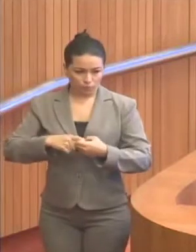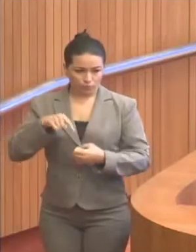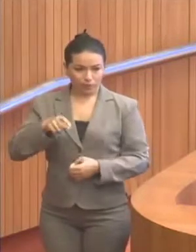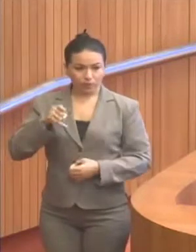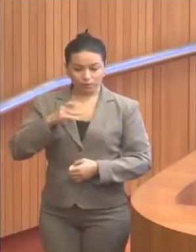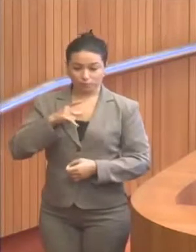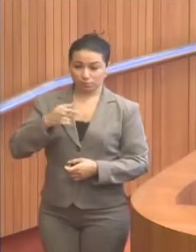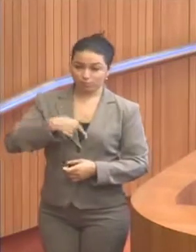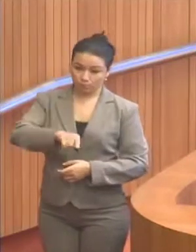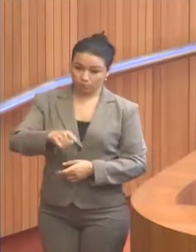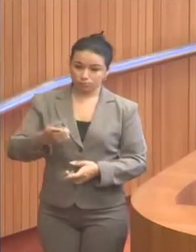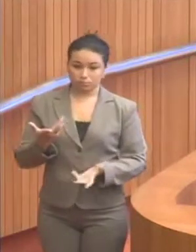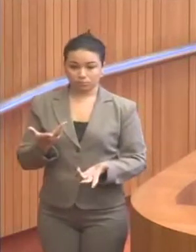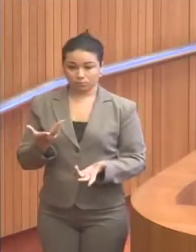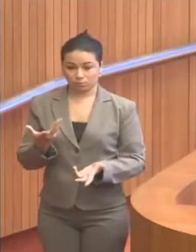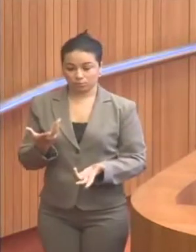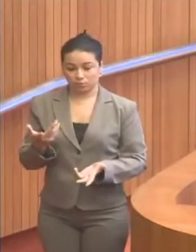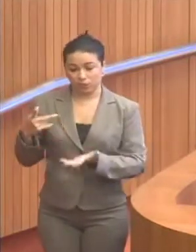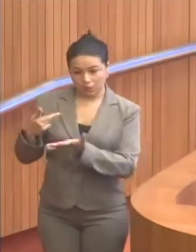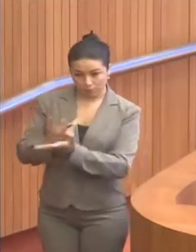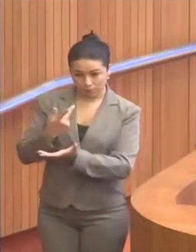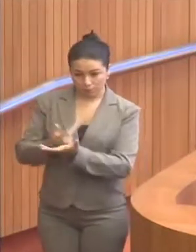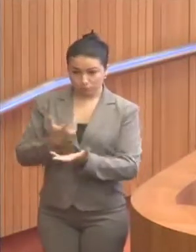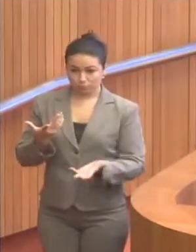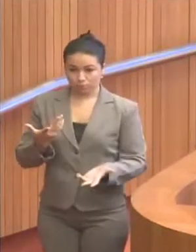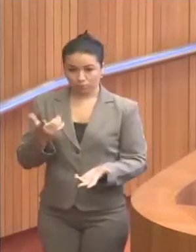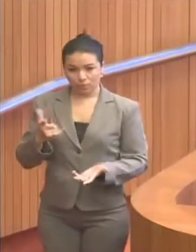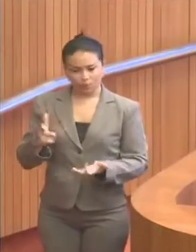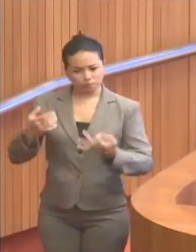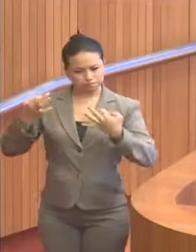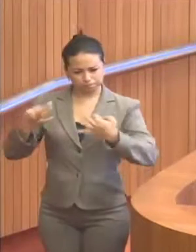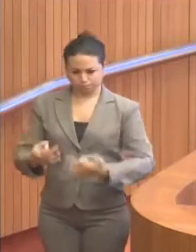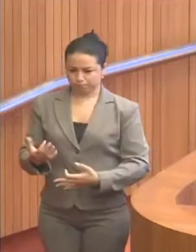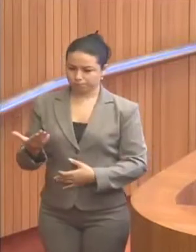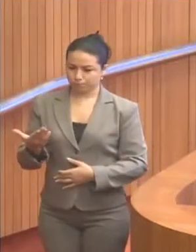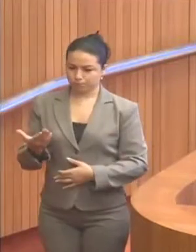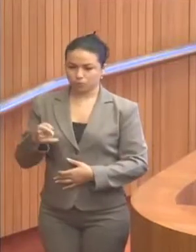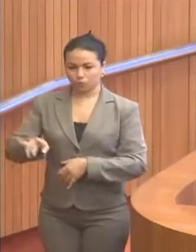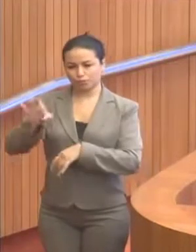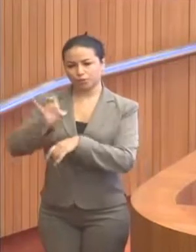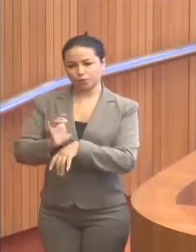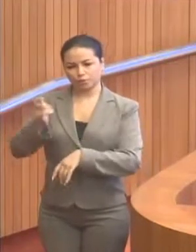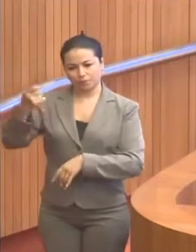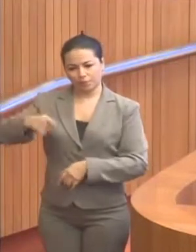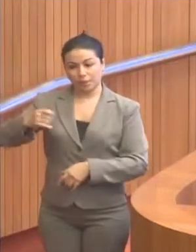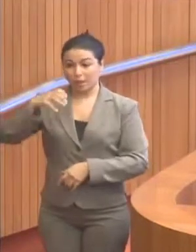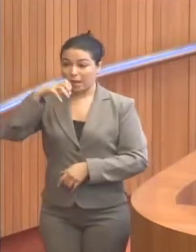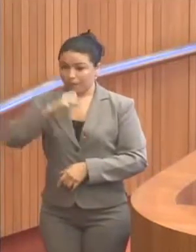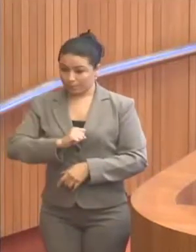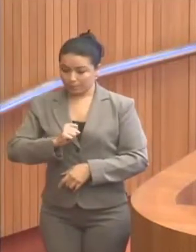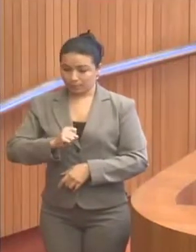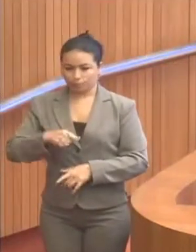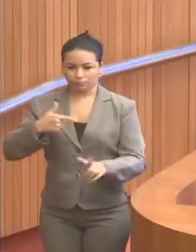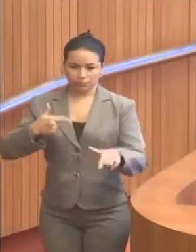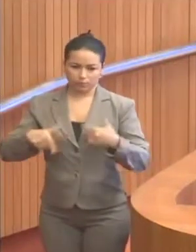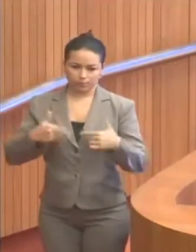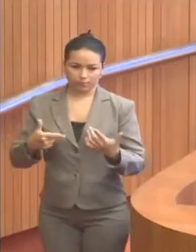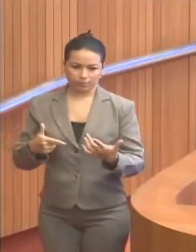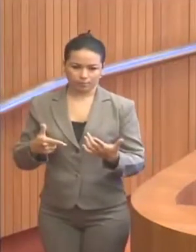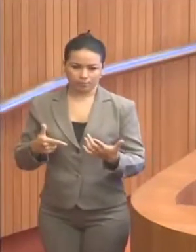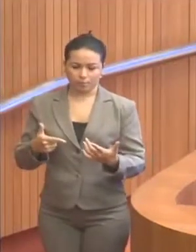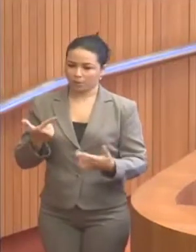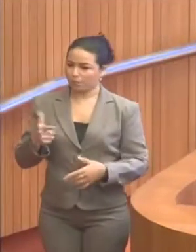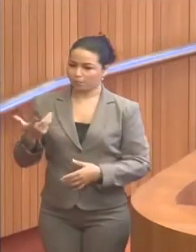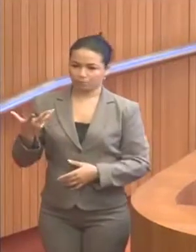estava sendo transportado de maneira ilegal, de maneira incorreta, o Estado deveria imediatamente agir para